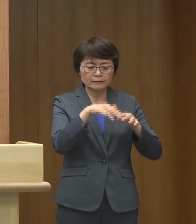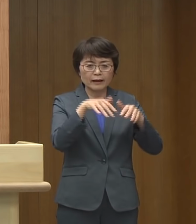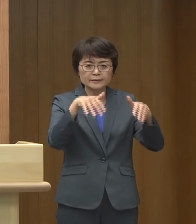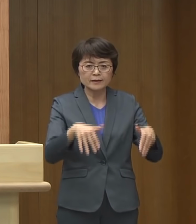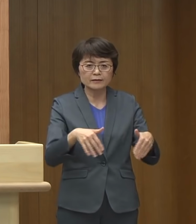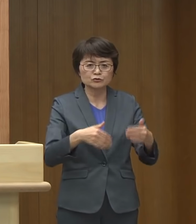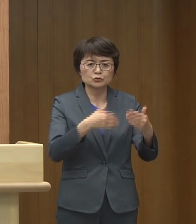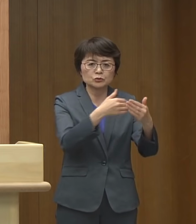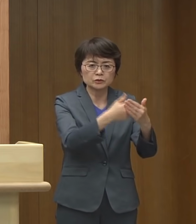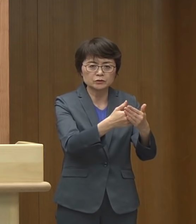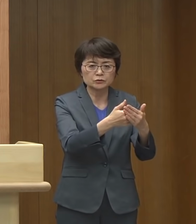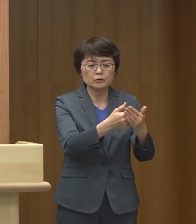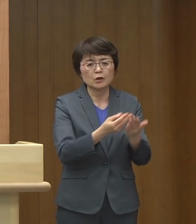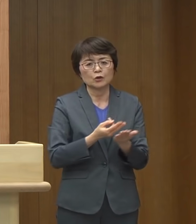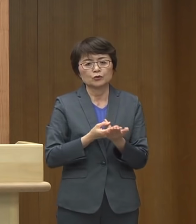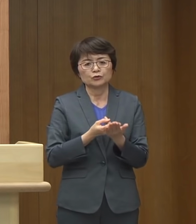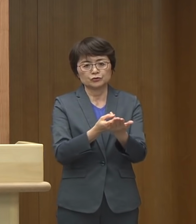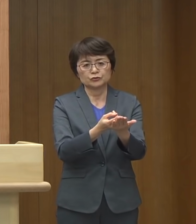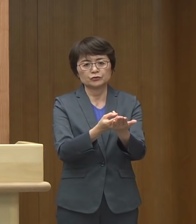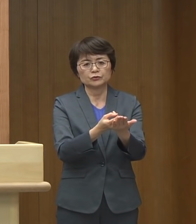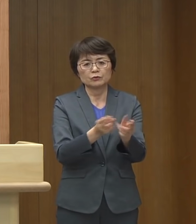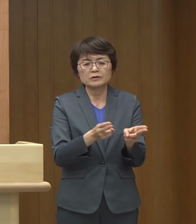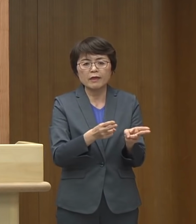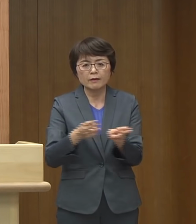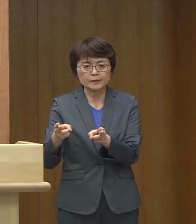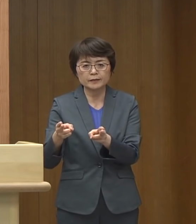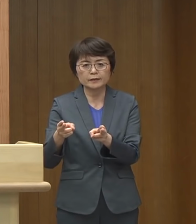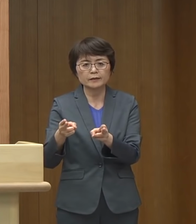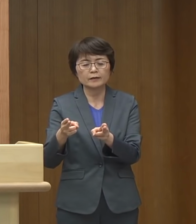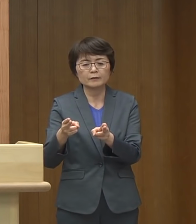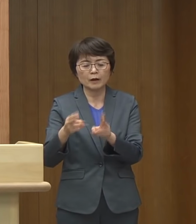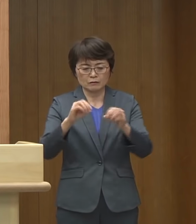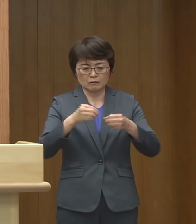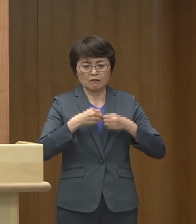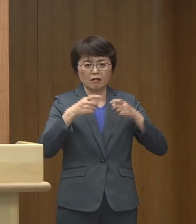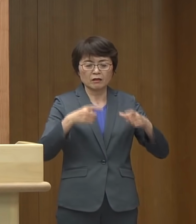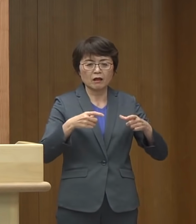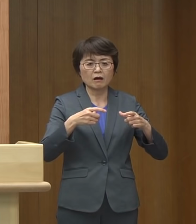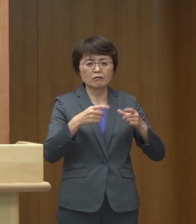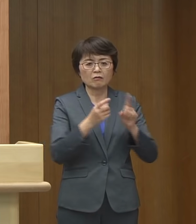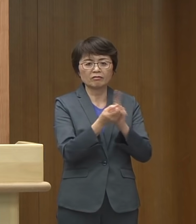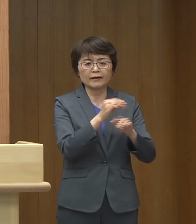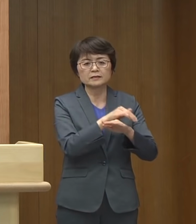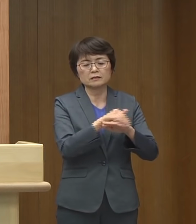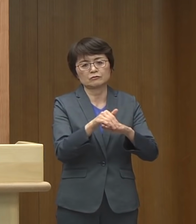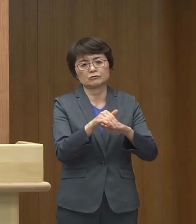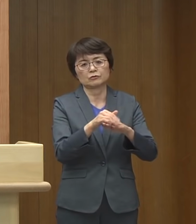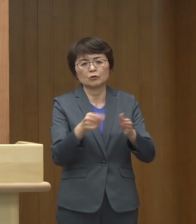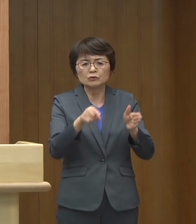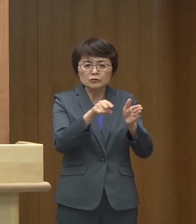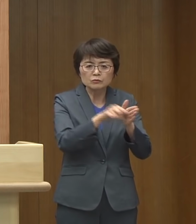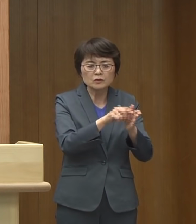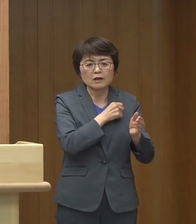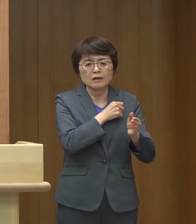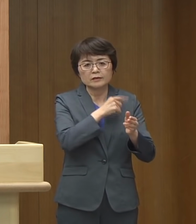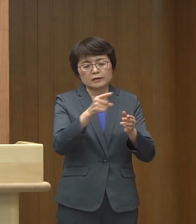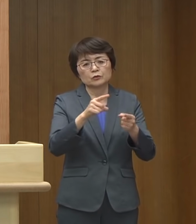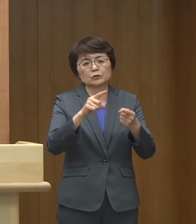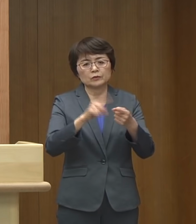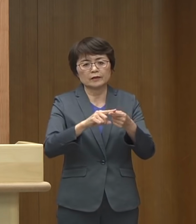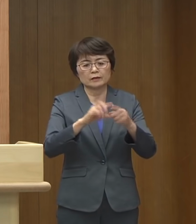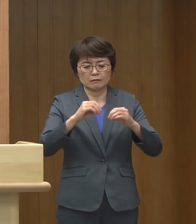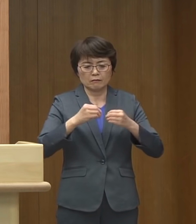や入院医療体制の整備、クラスター対策を含む積極的疫学調査の